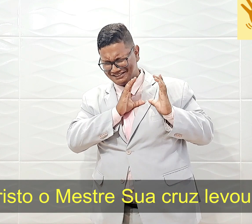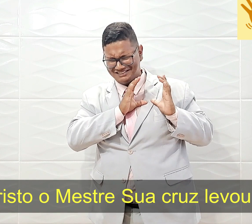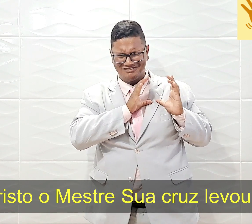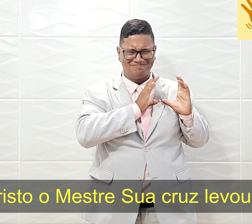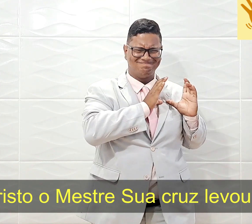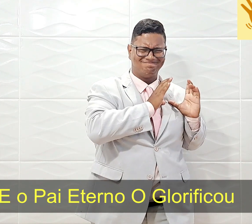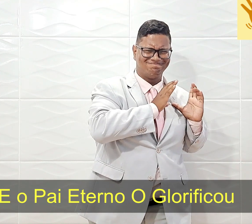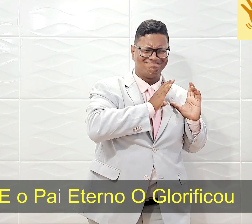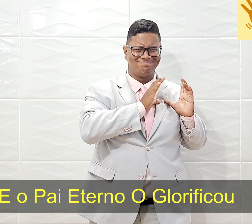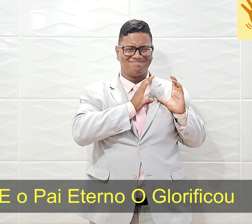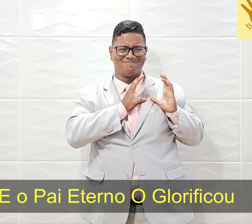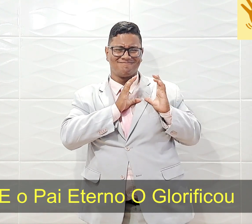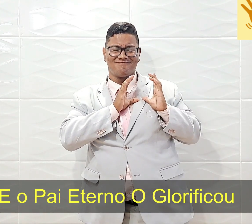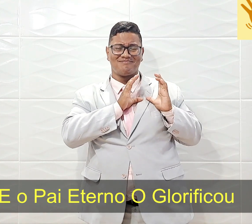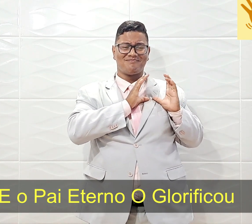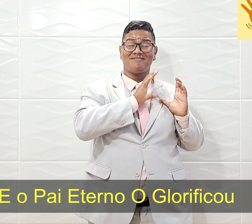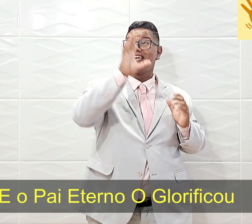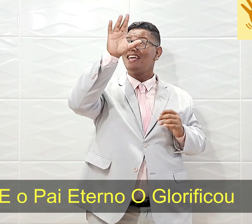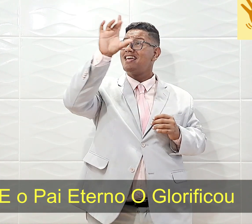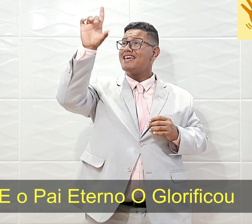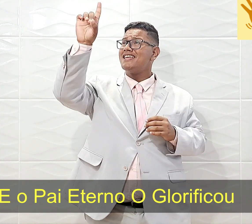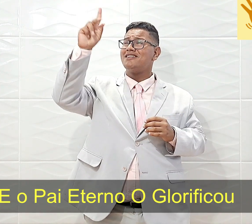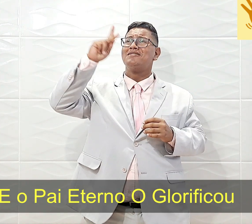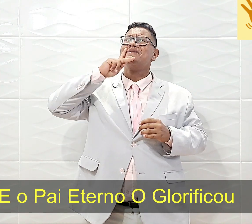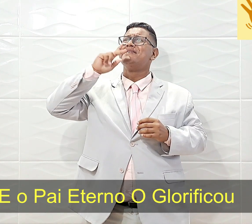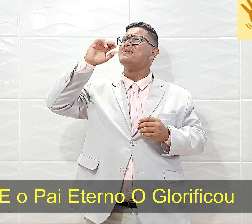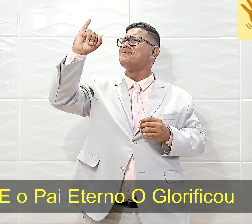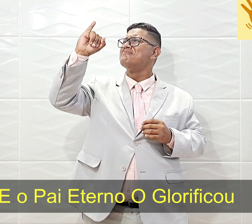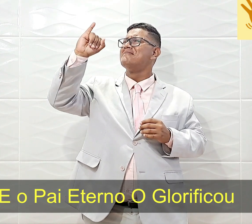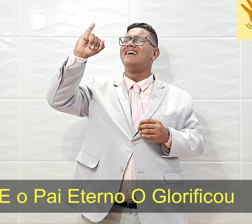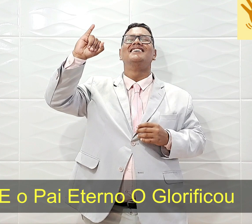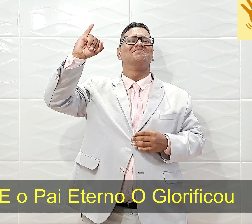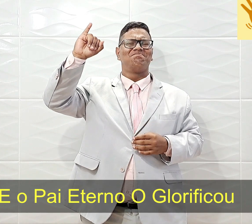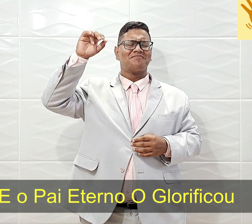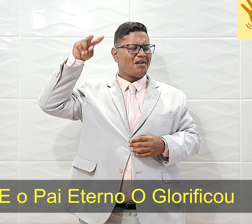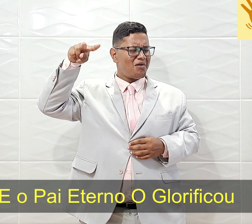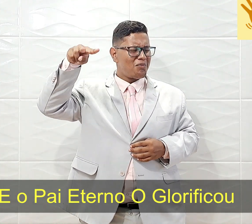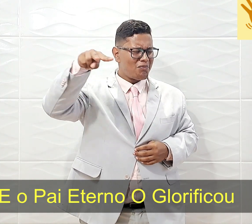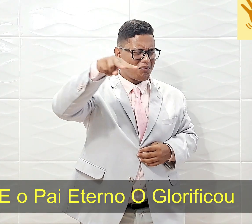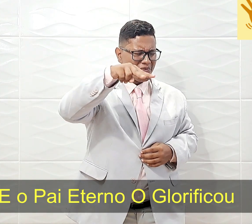E o Pai eterno E o